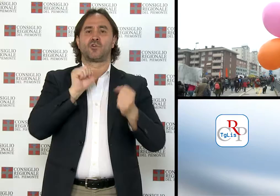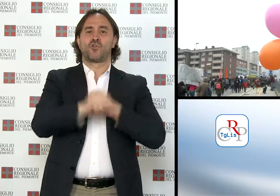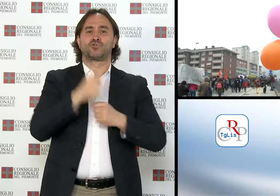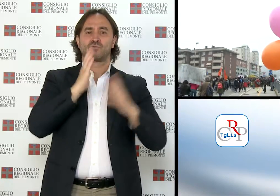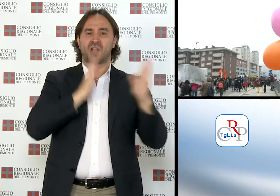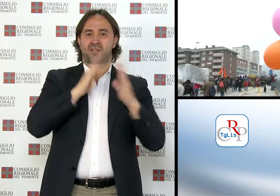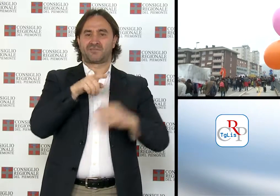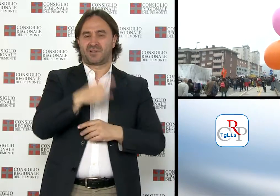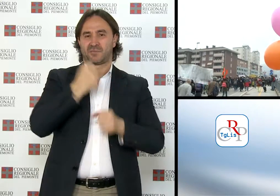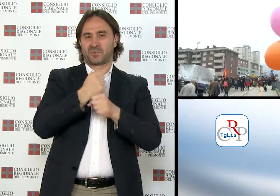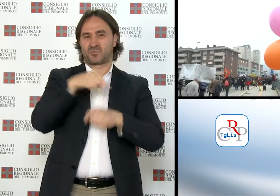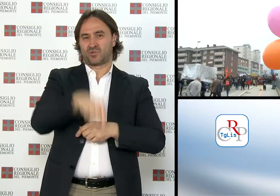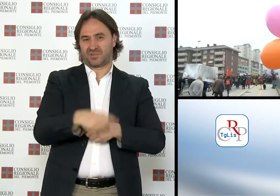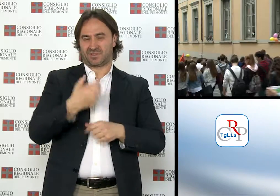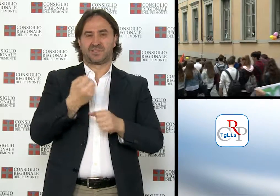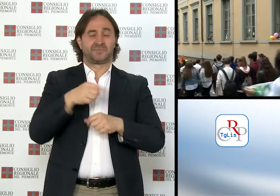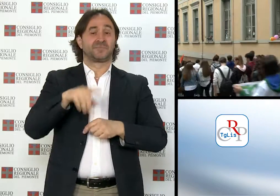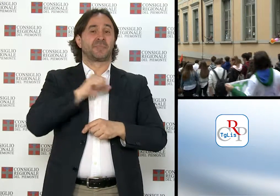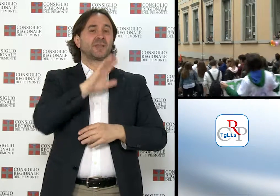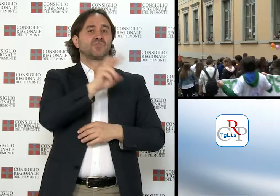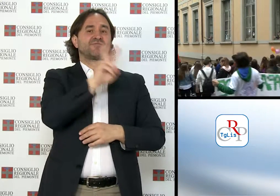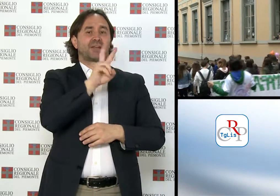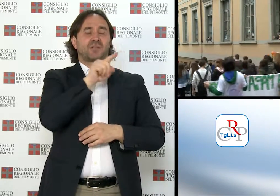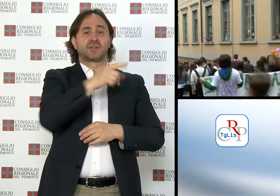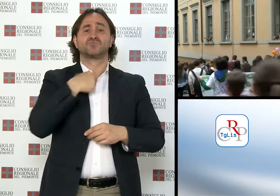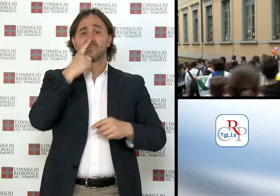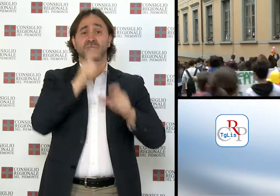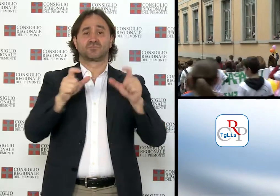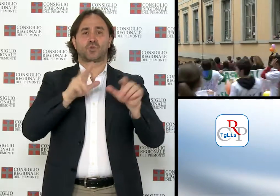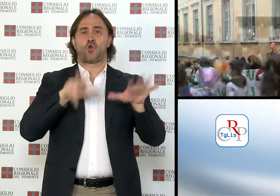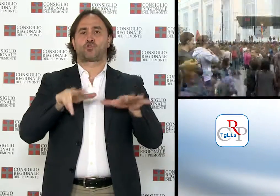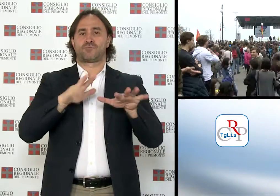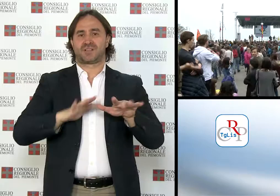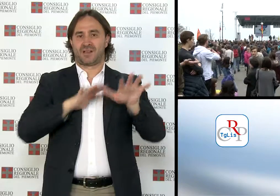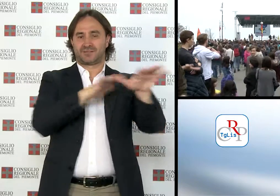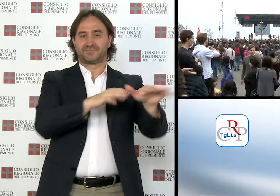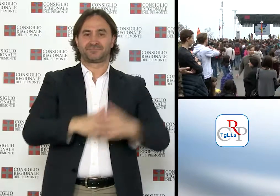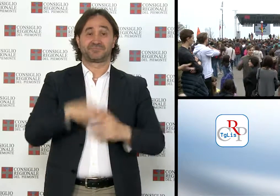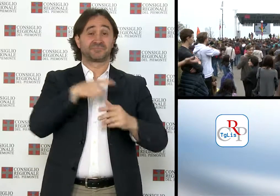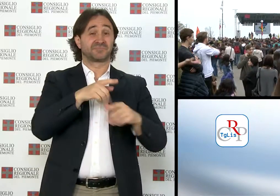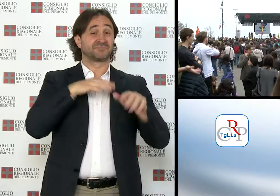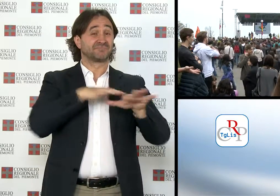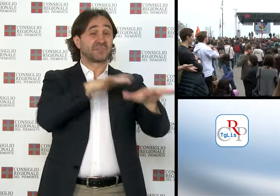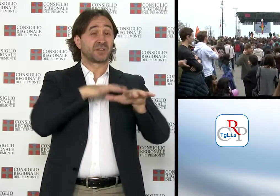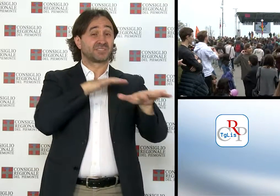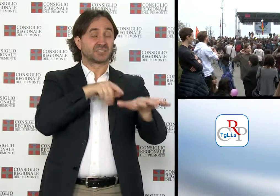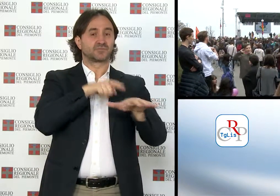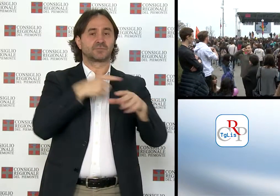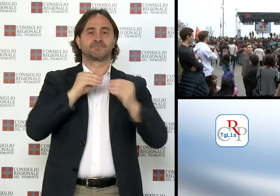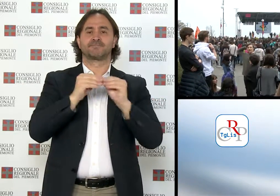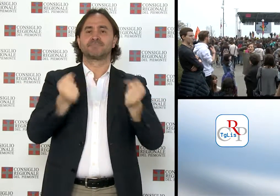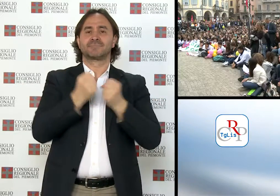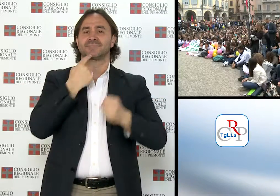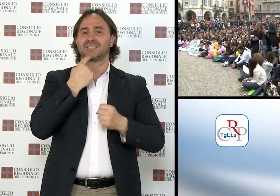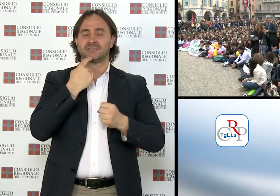svolta a verbania e ha visto partecipare circa 8.000 persone la manifestazione organizzata da libera è stata sostenuta anche